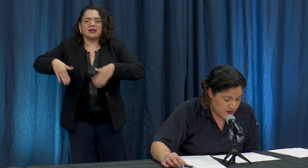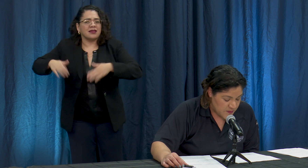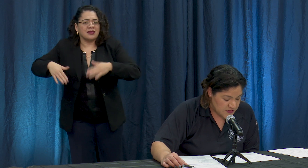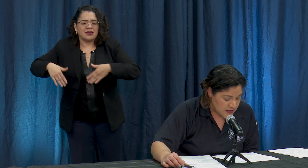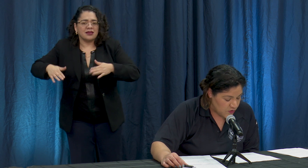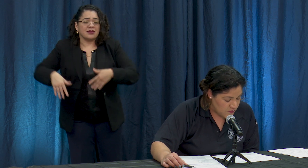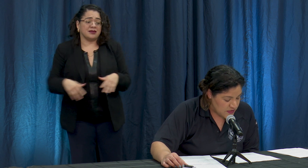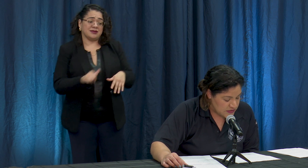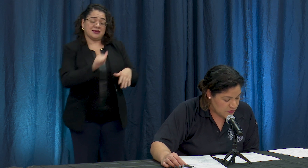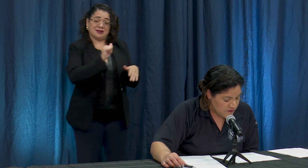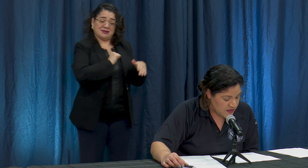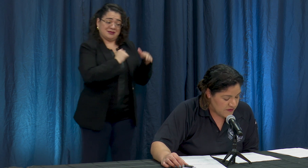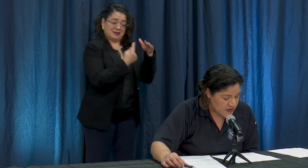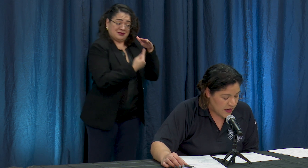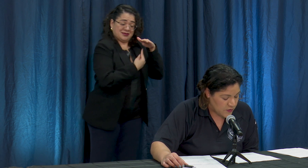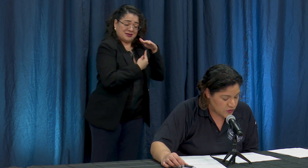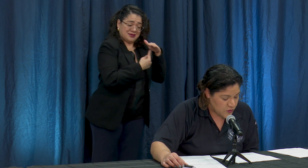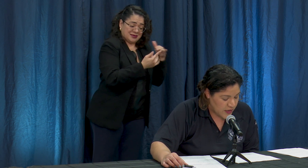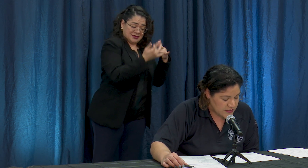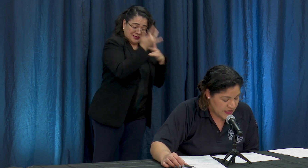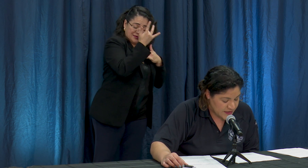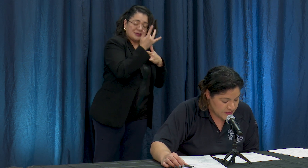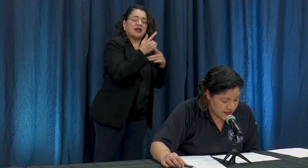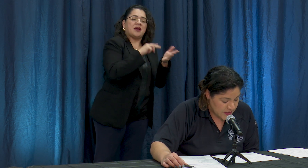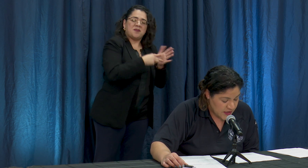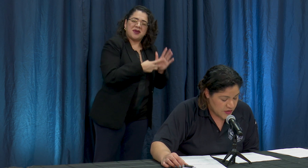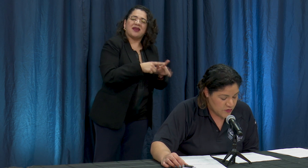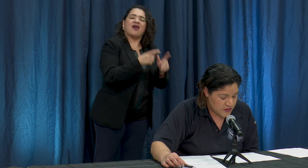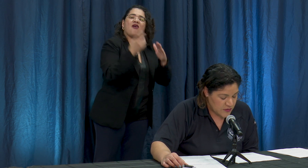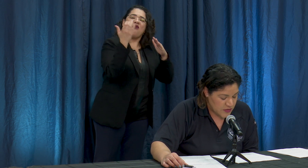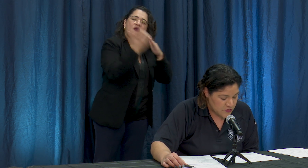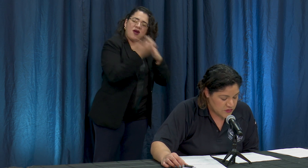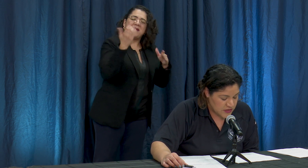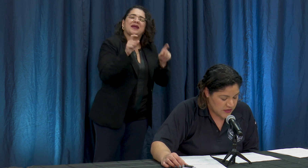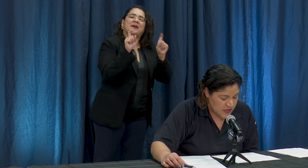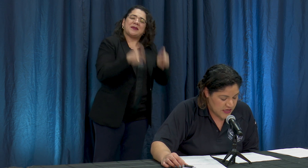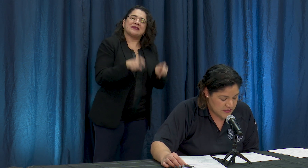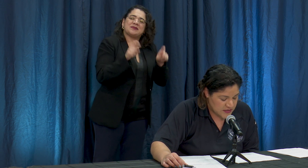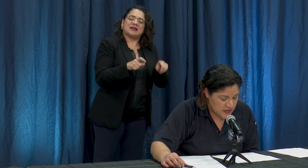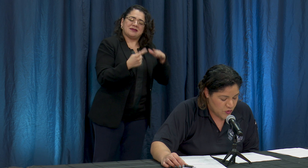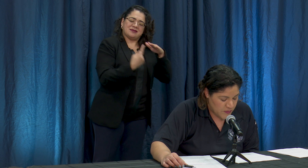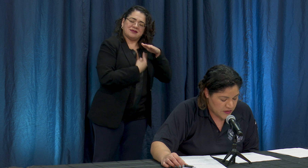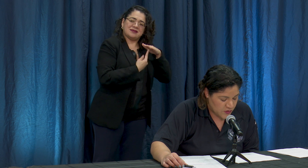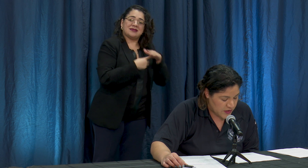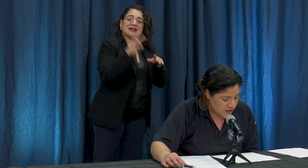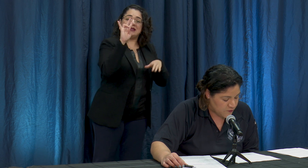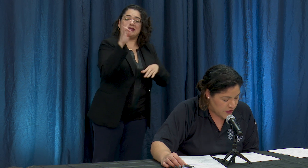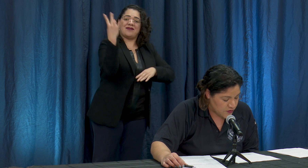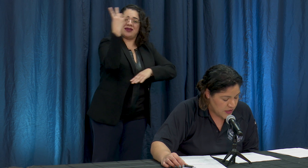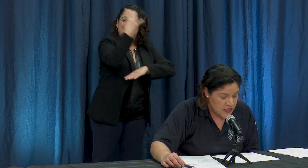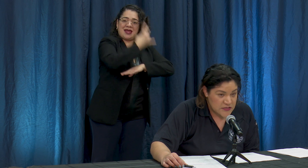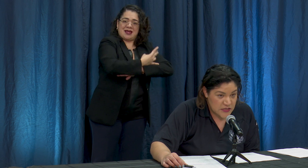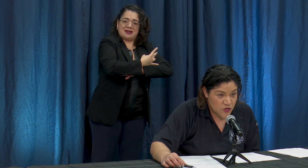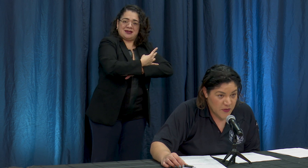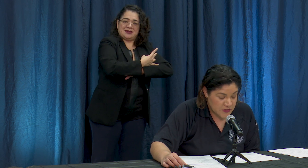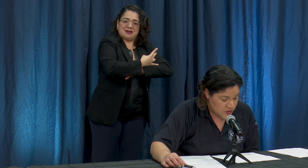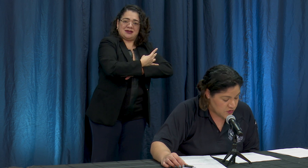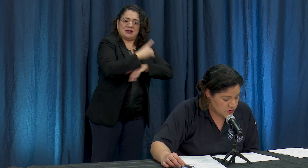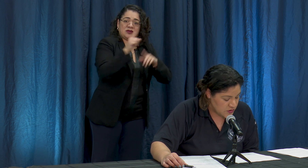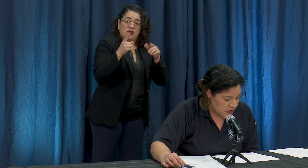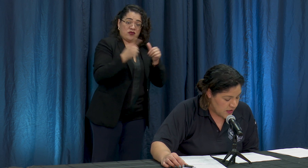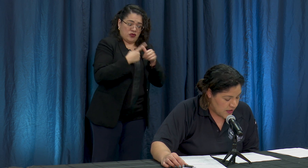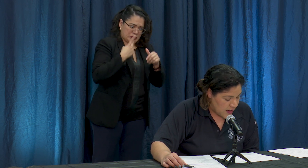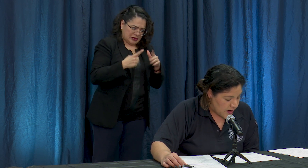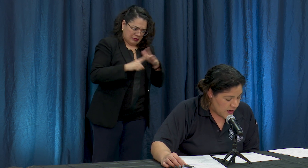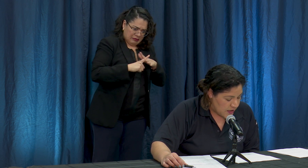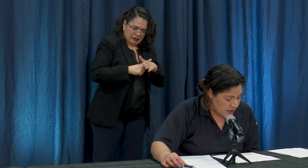personas enfermas de COVID-19 deben autoaislarse durante al menos 7 días desde el momento en que fueron